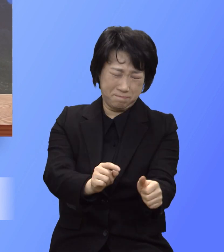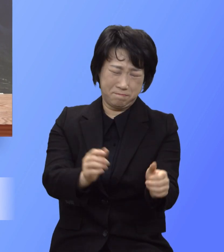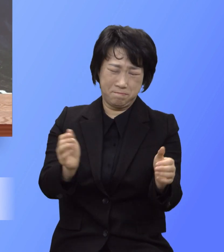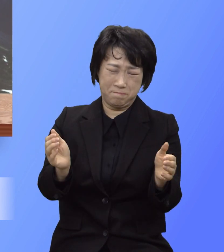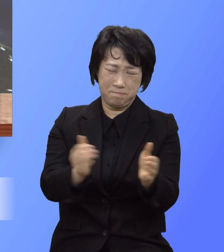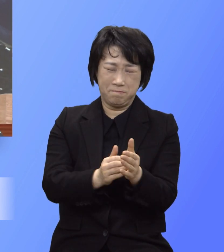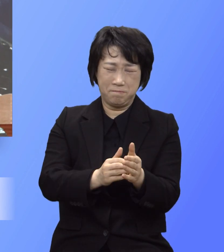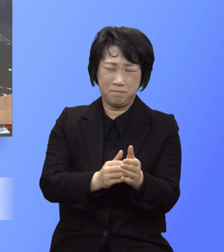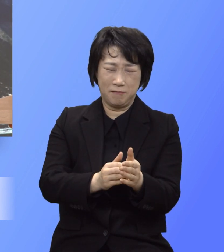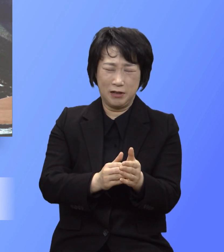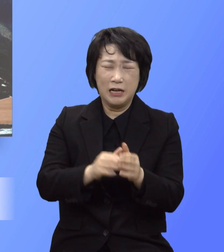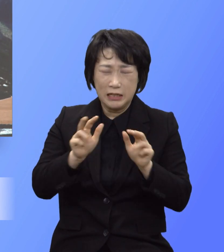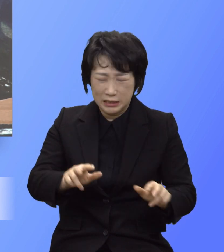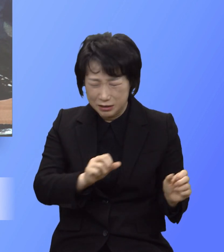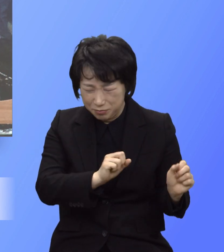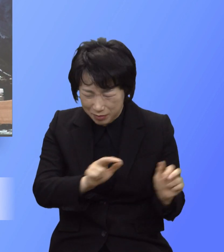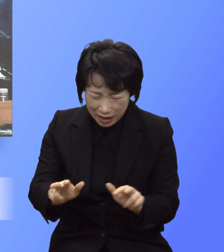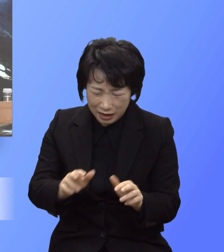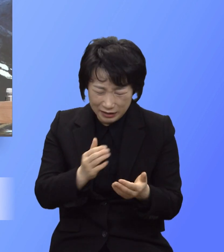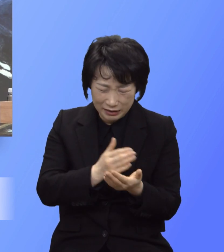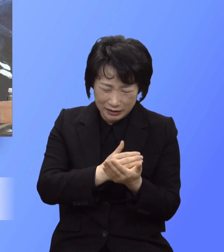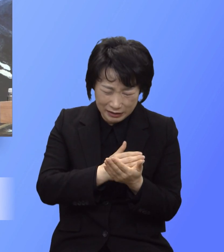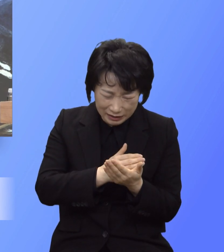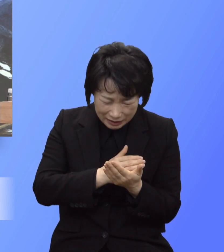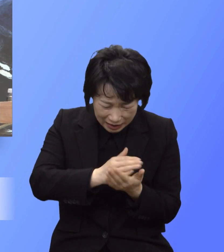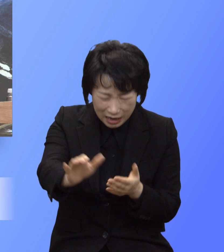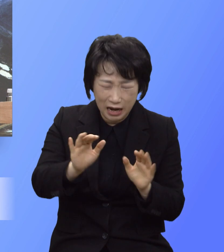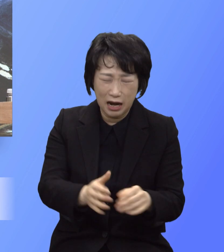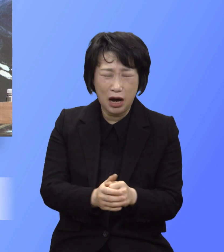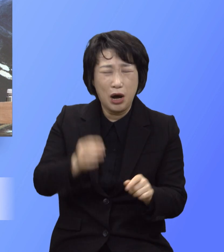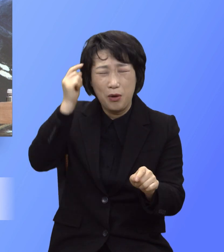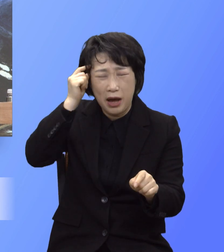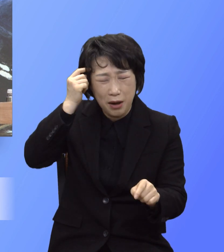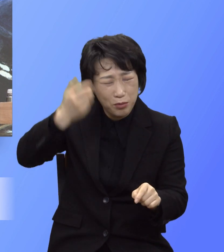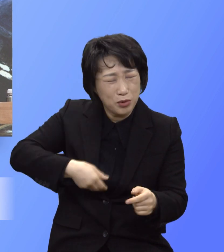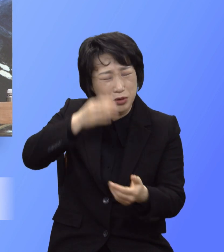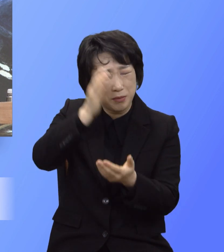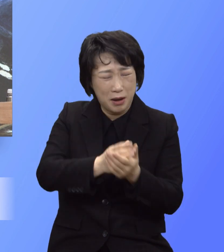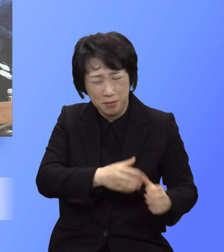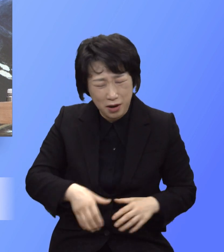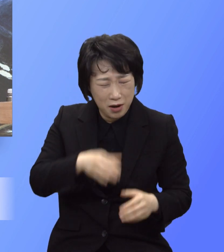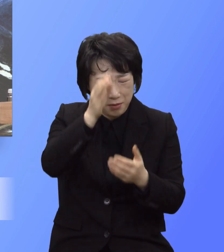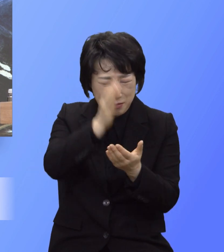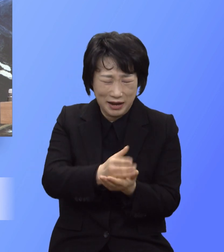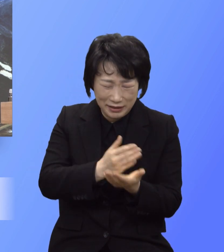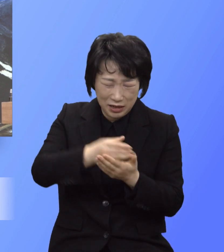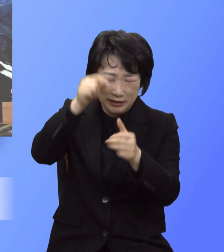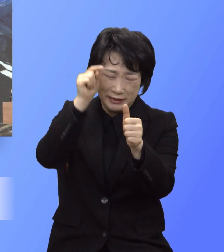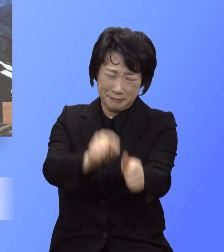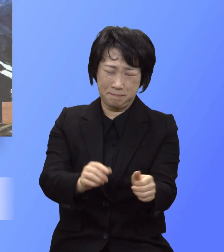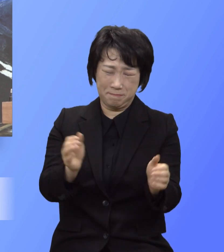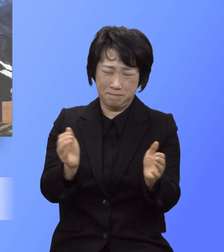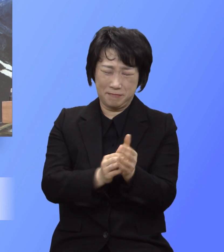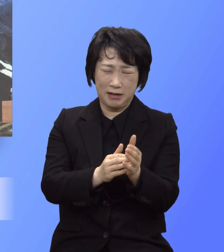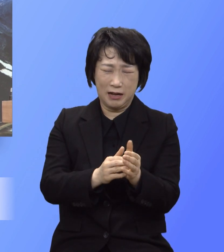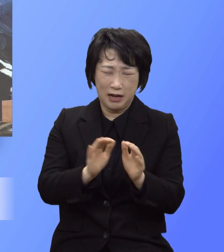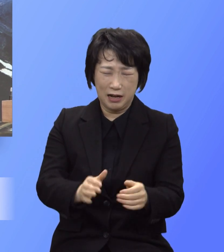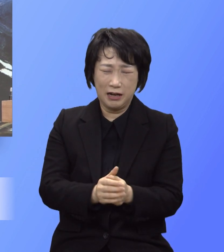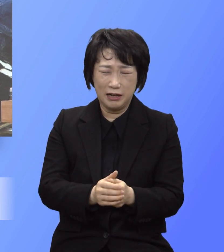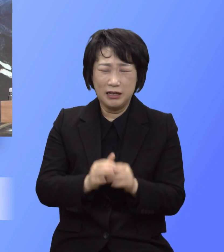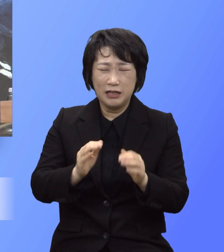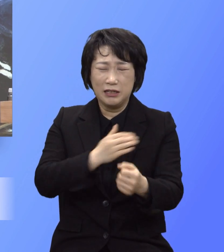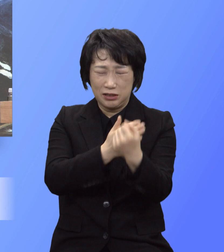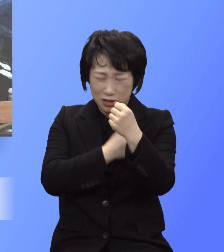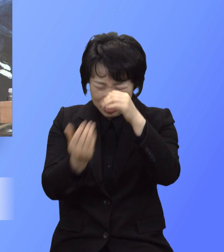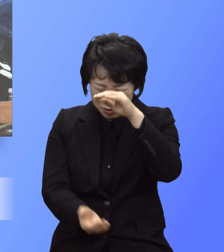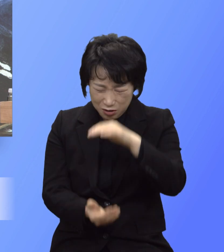떠나갈지어다. 지금 즉시 이유 묻지 말고 머뭇거리지 말고 떠나가라.